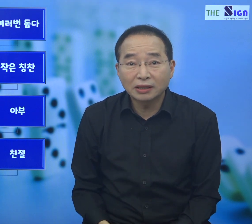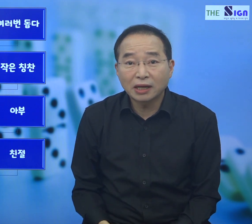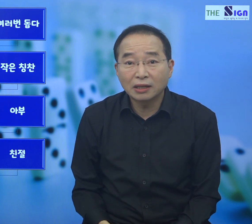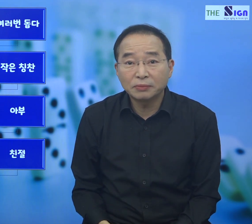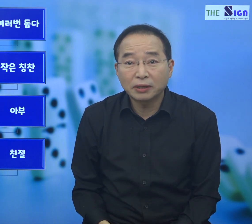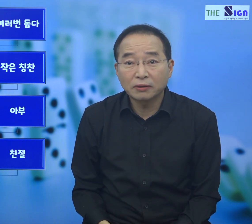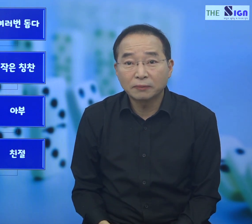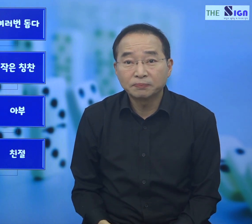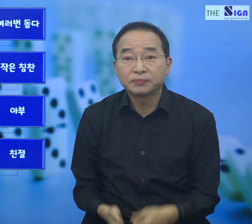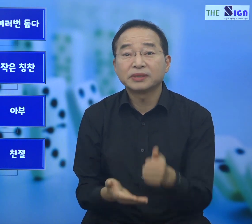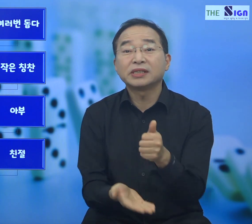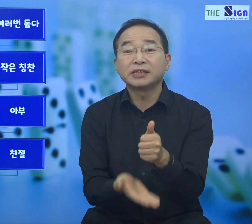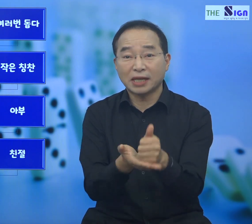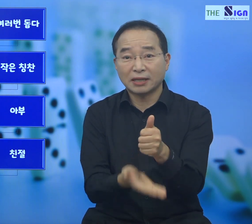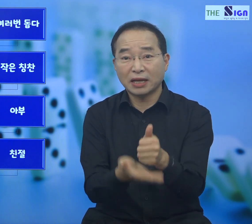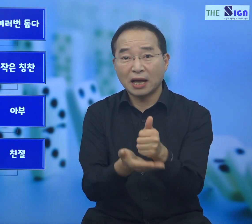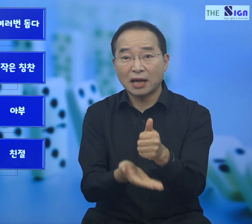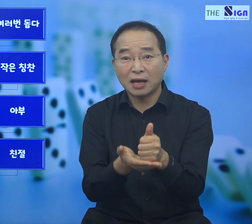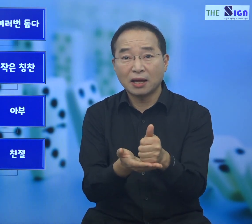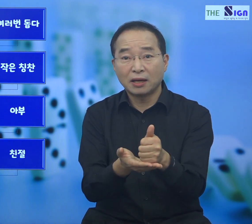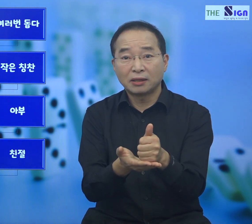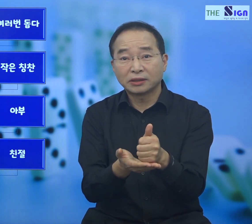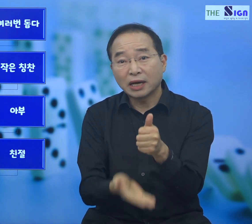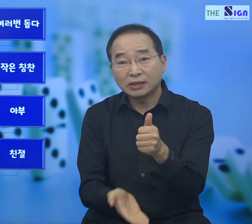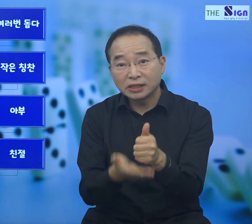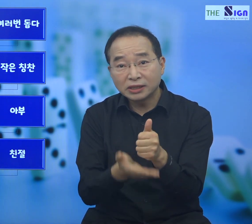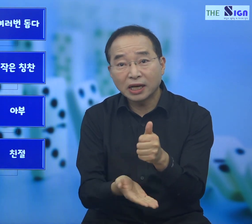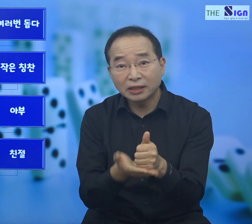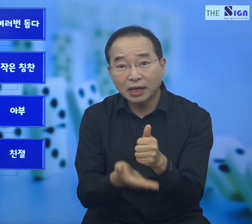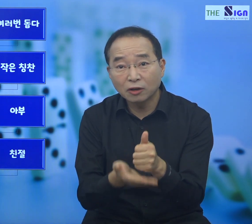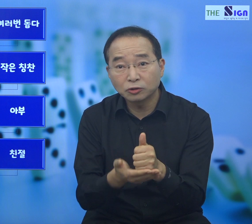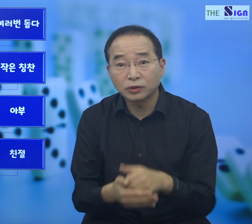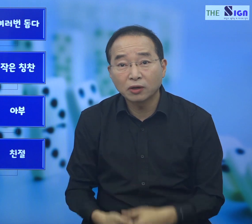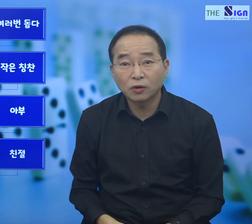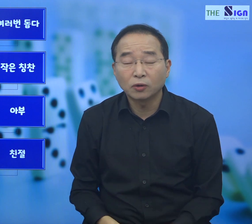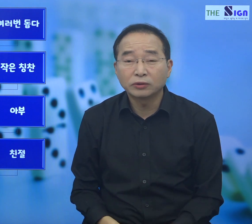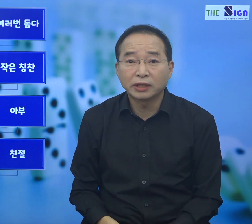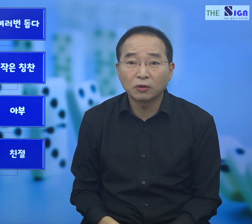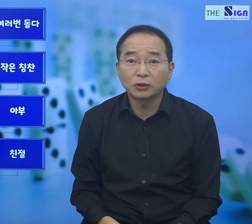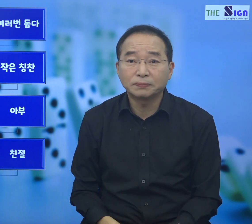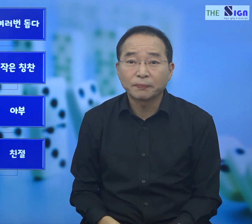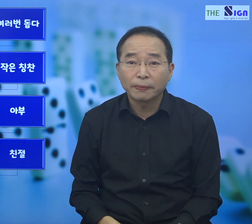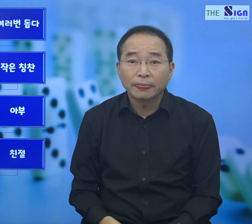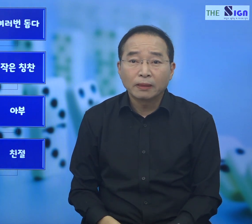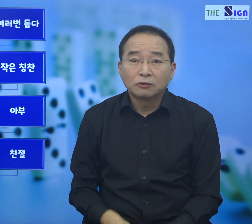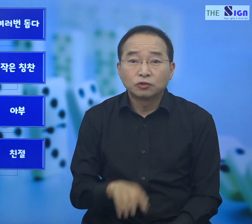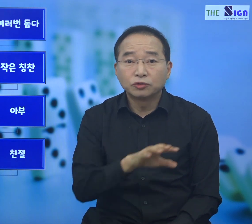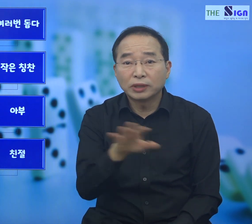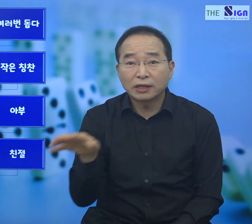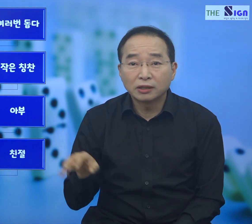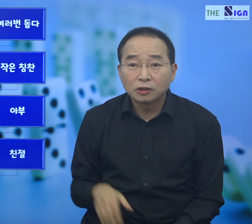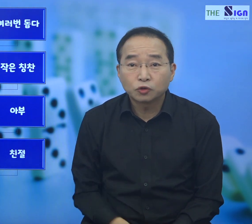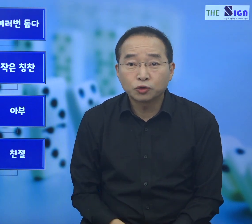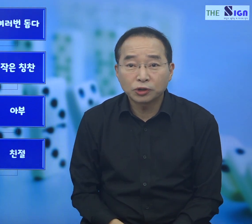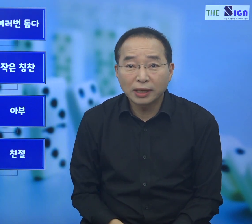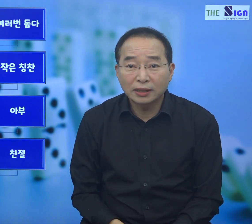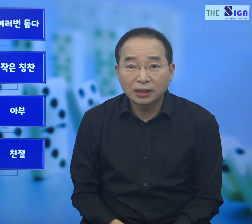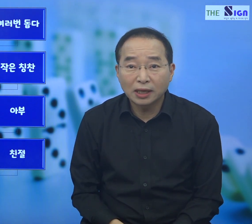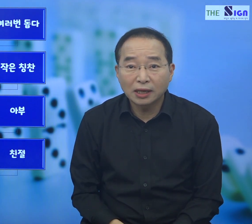칭찬한다라는 의미예요. 칭찬한다. 자, 칭찬한다는 것도 되고, 때로는 누군가를 추천한다라고